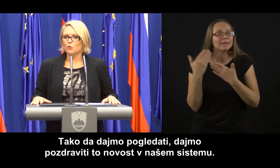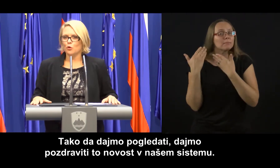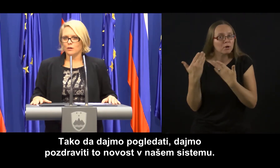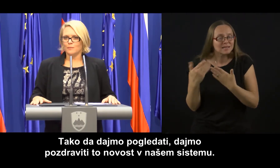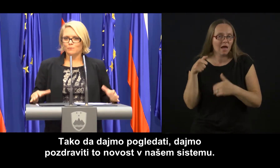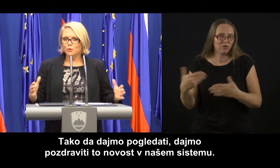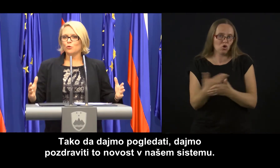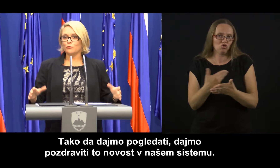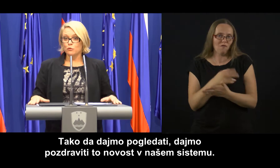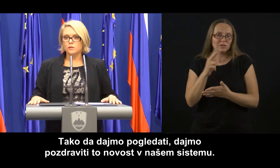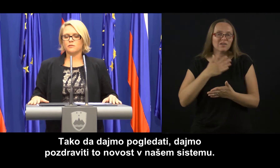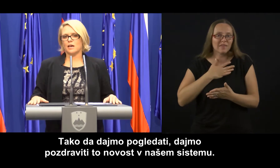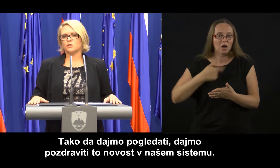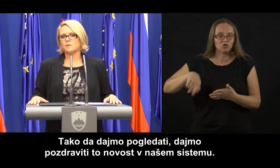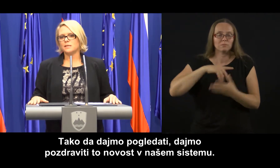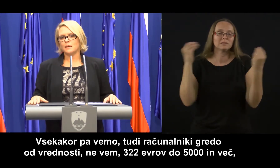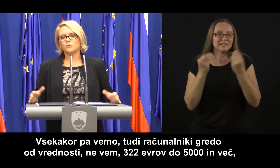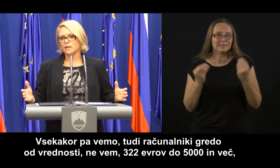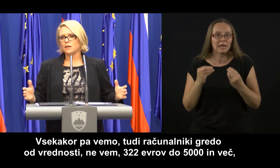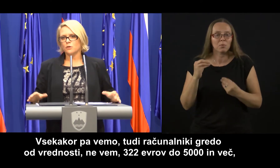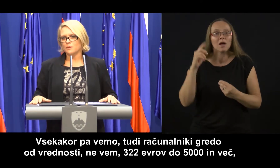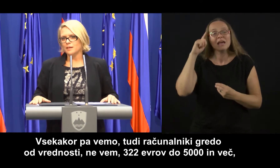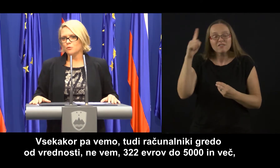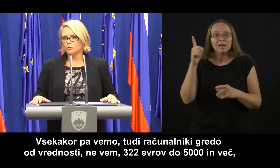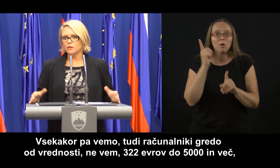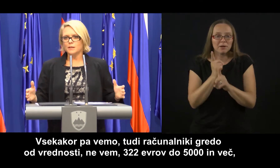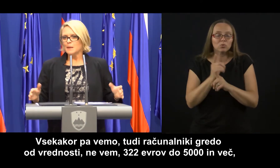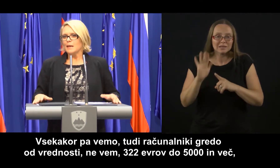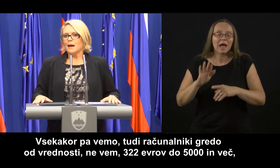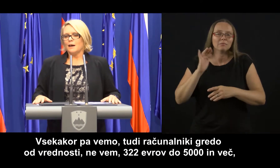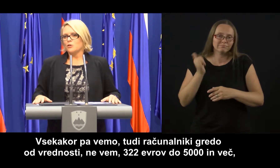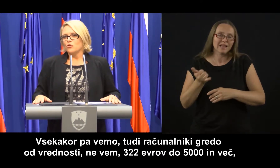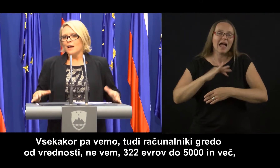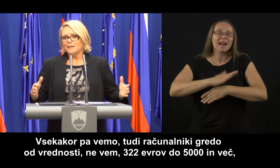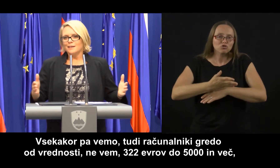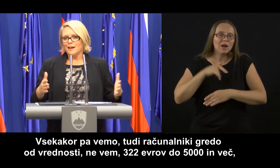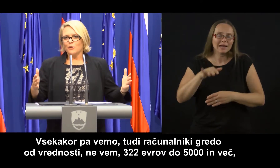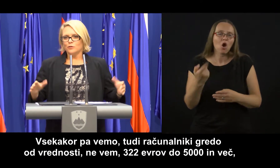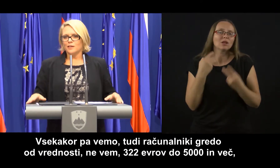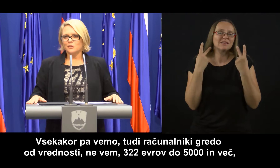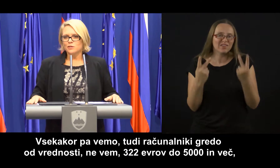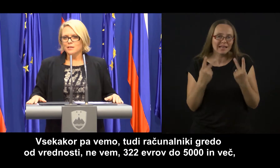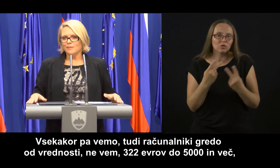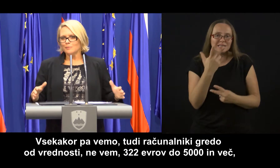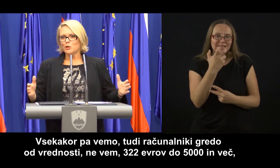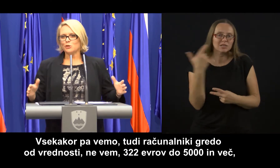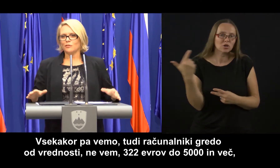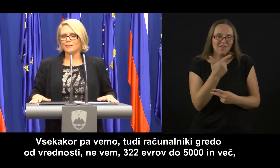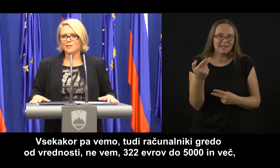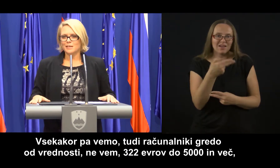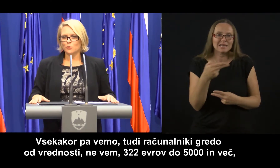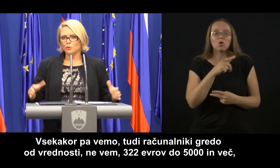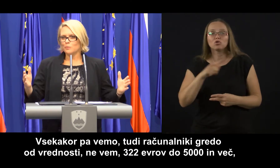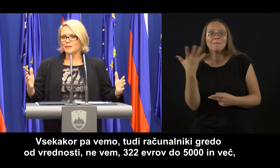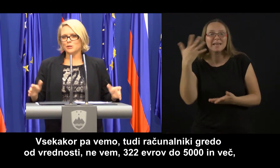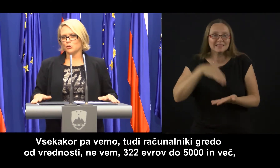pozdraviti to novost v našem sistemu, vsekakor pa vemo tudi računalniki grejo od vrednosti, ne vem,